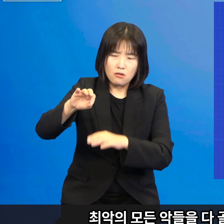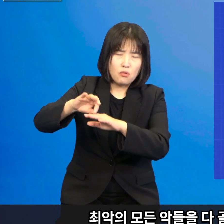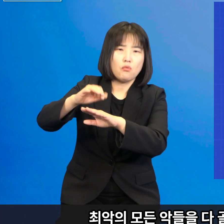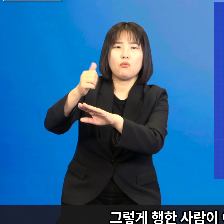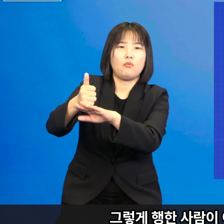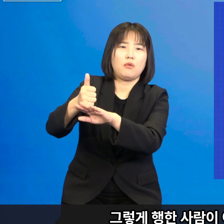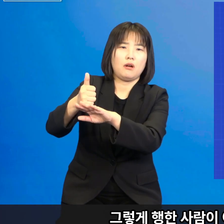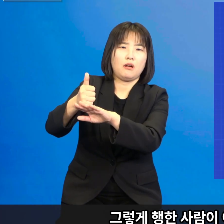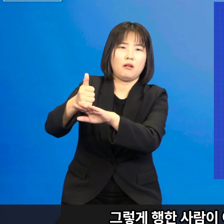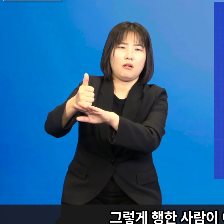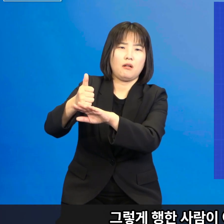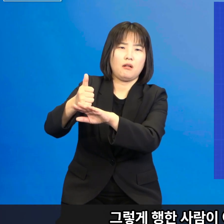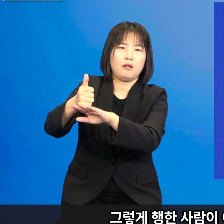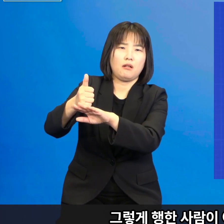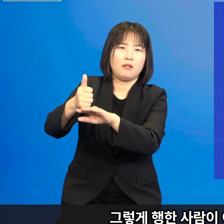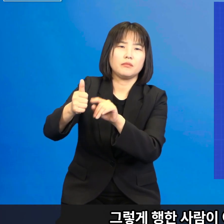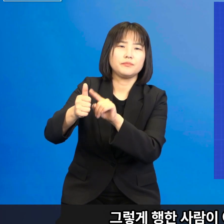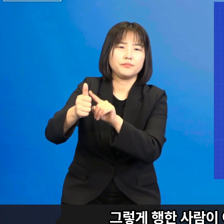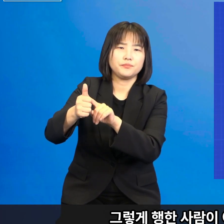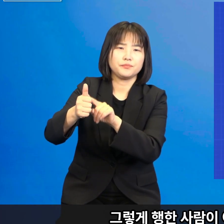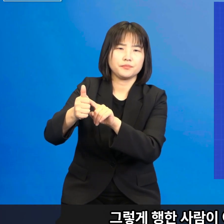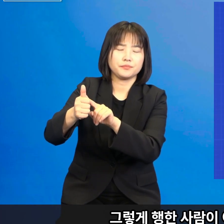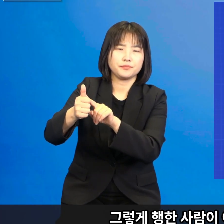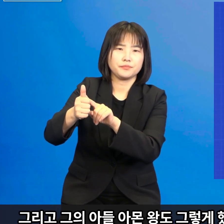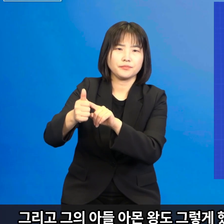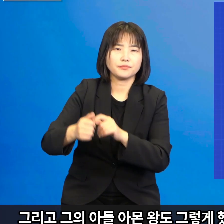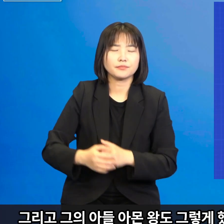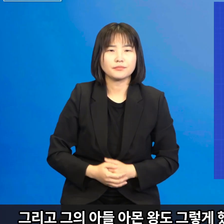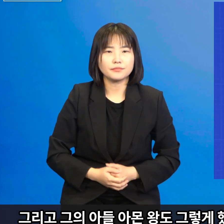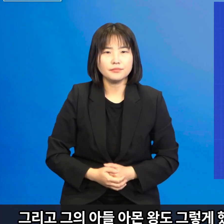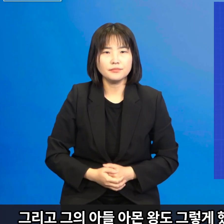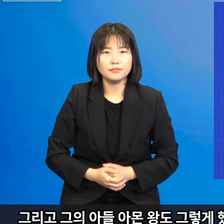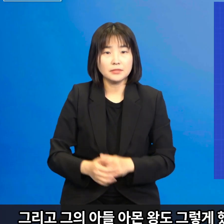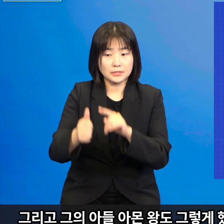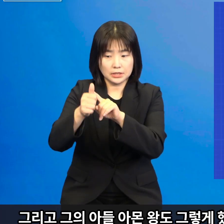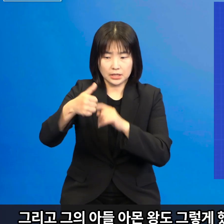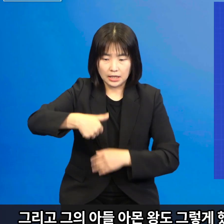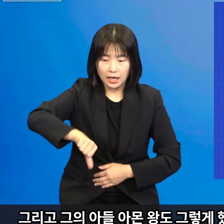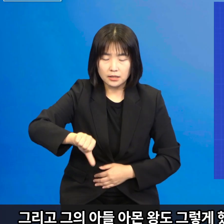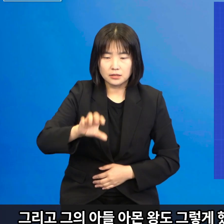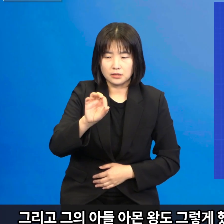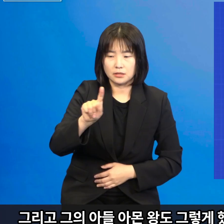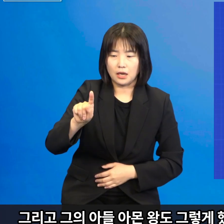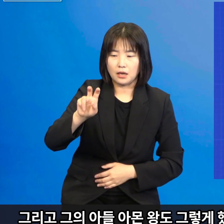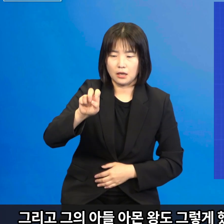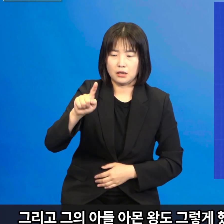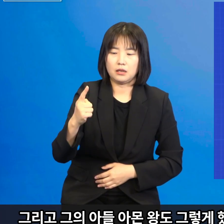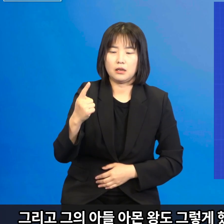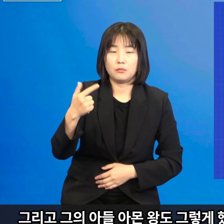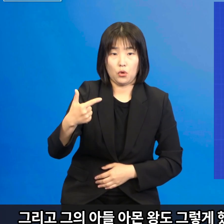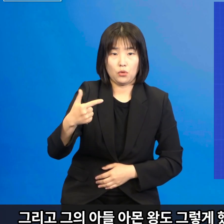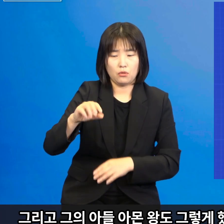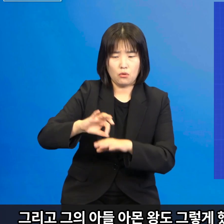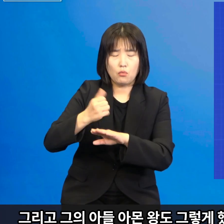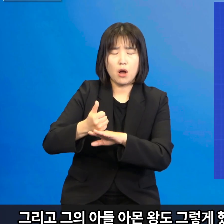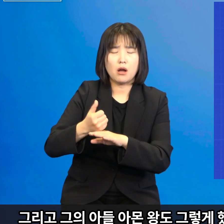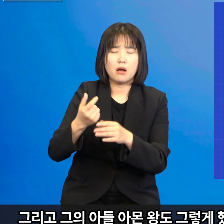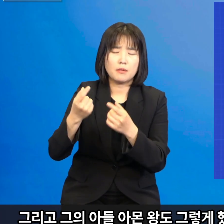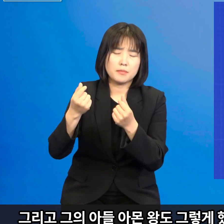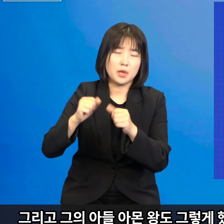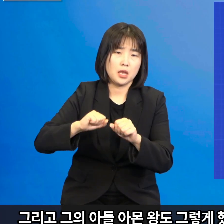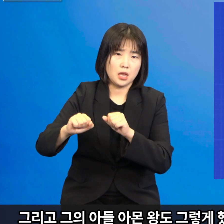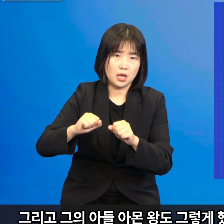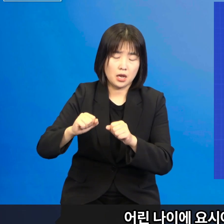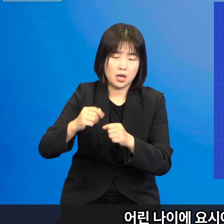세트로 그렇게 행한 사람이 이 므낫세 왕이었어요. 그리고 그의 아들 아몬 왕도 그렇게 했고, 그러다가 2년 만에